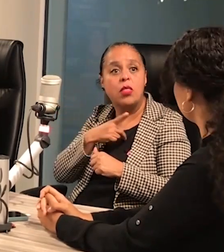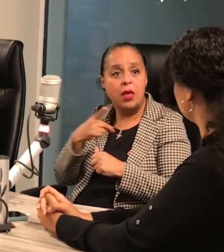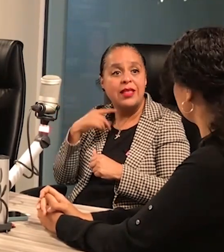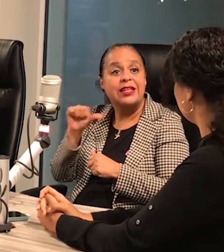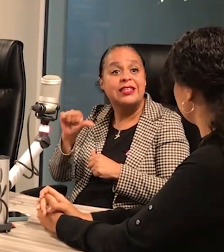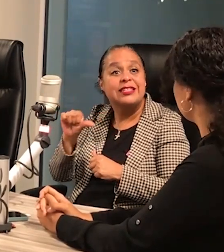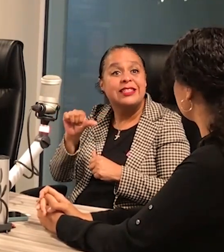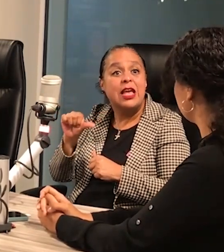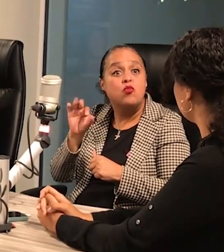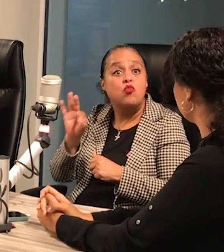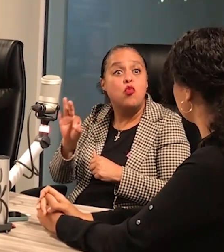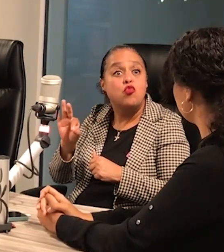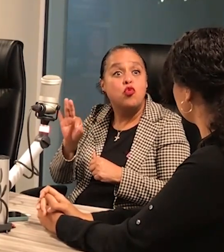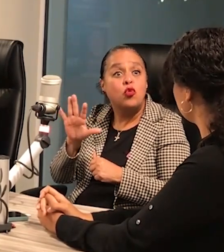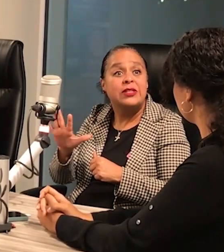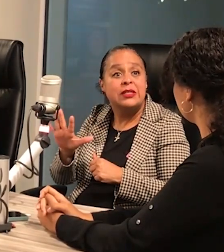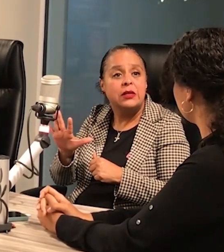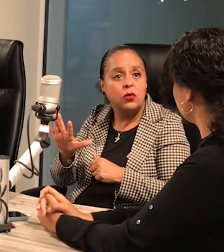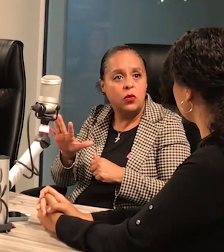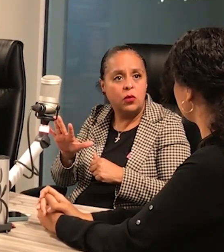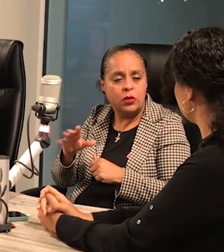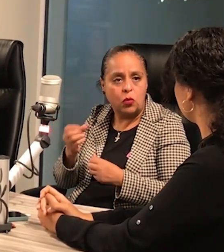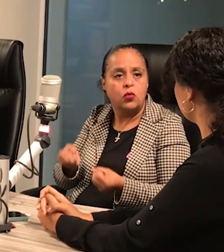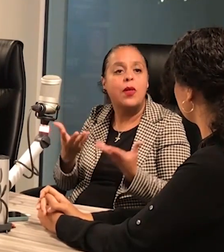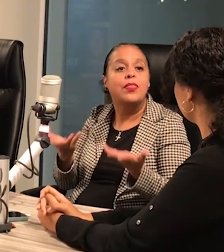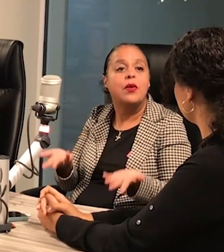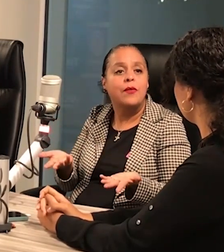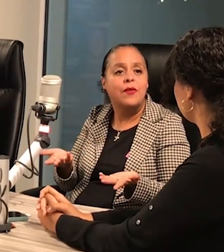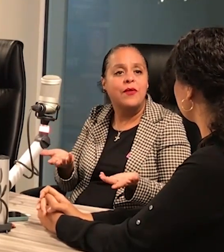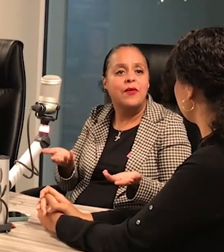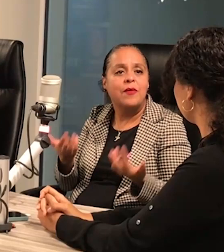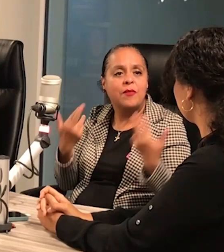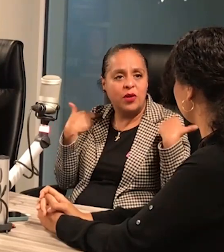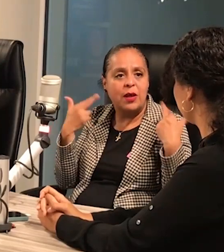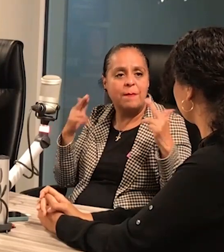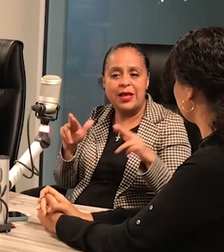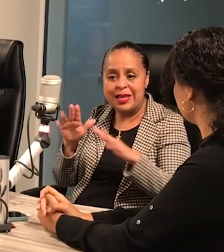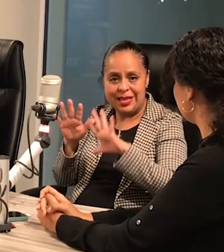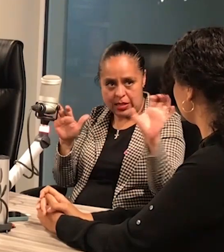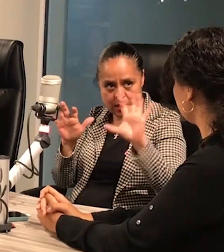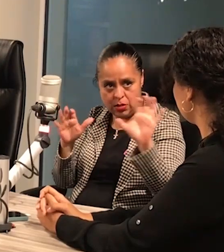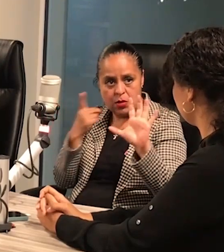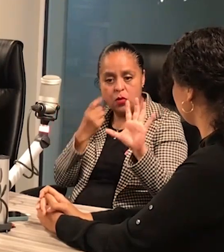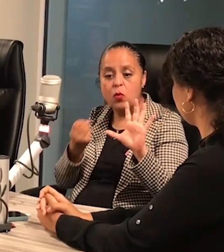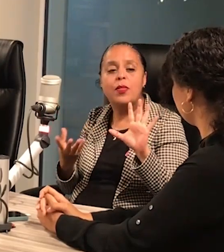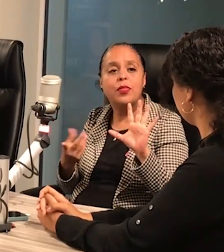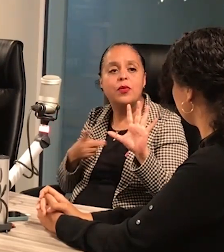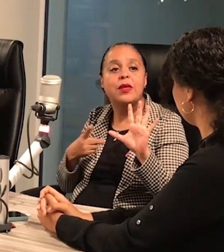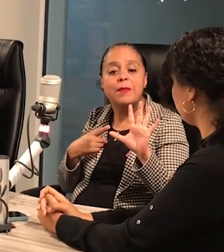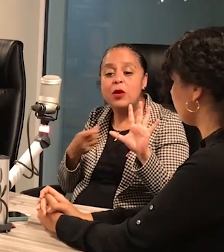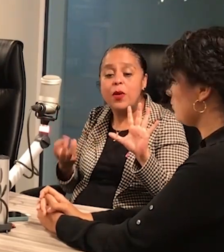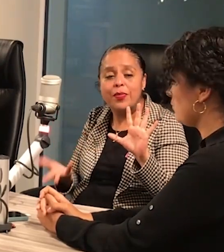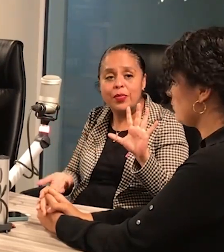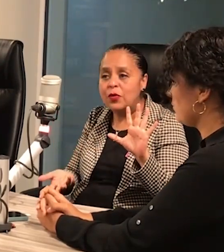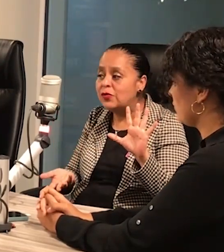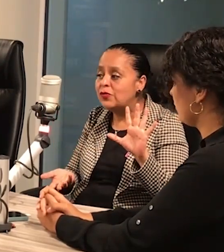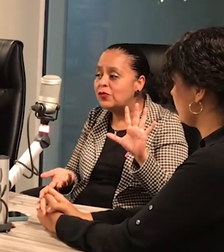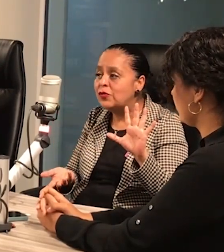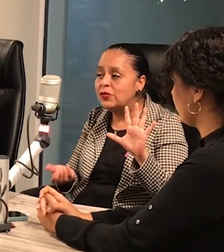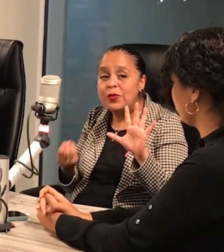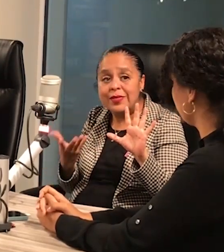INEGI, sí. Habría que sacar las cuentas, ¿no? Si fuera por representación de 500 diputados, ¿cuántos deberían ser con alguna